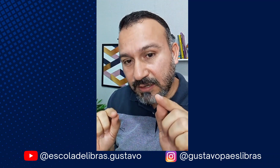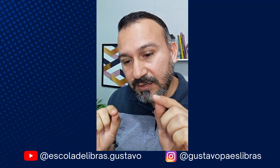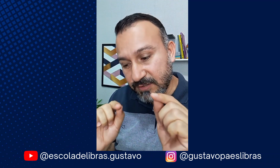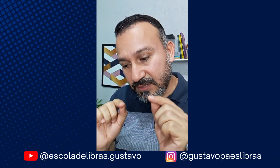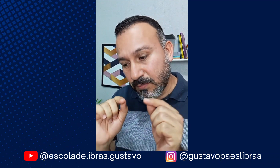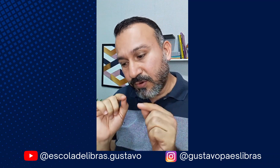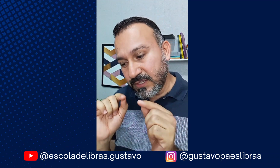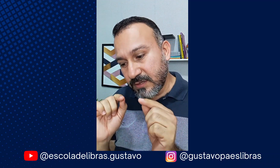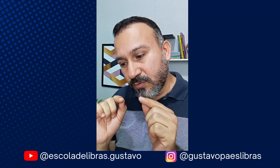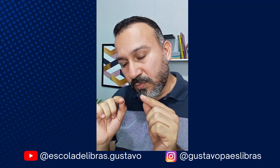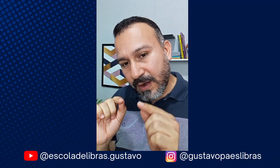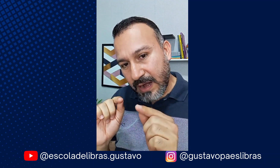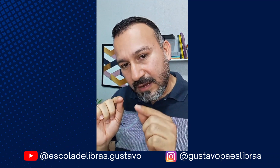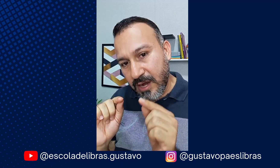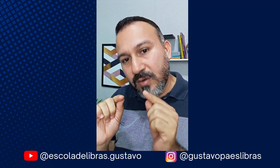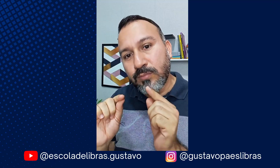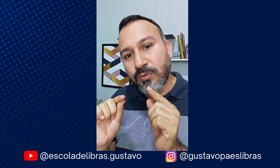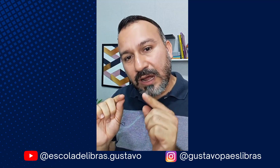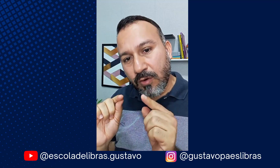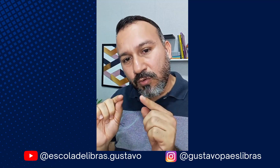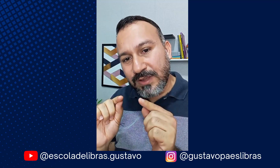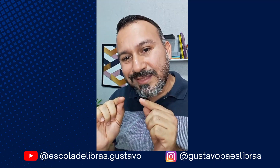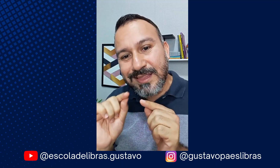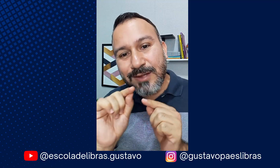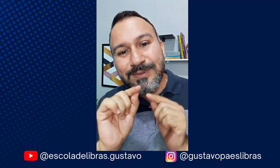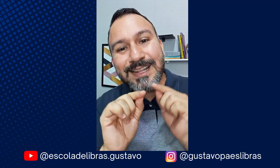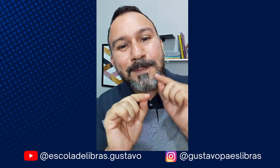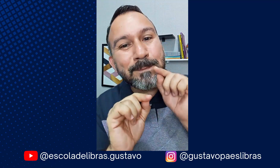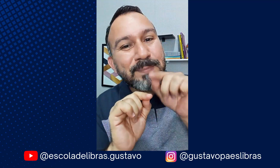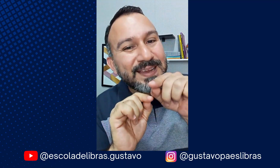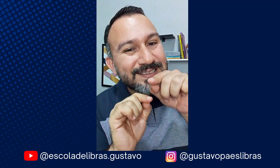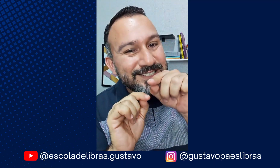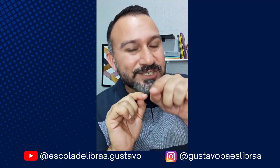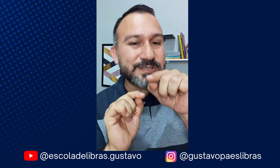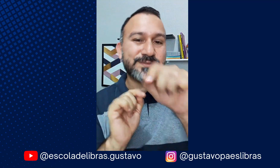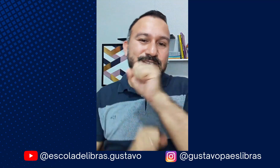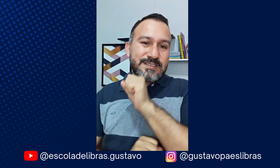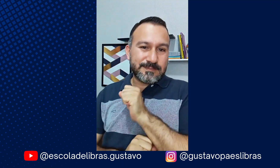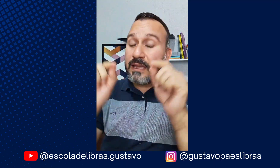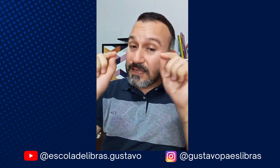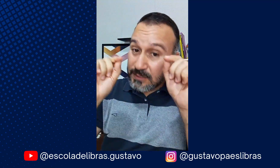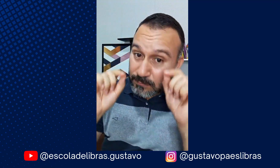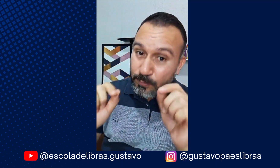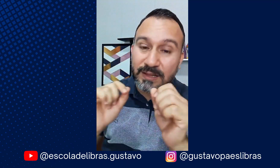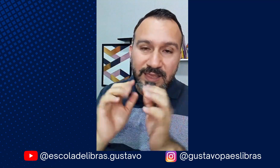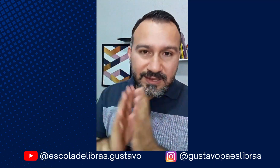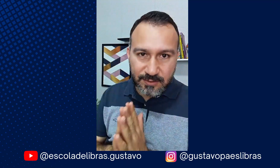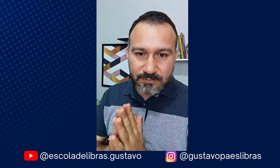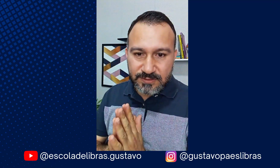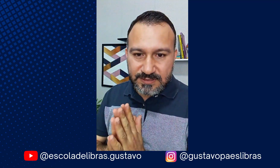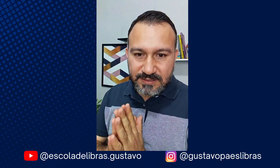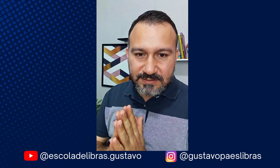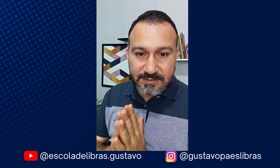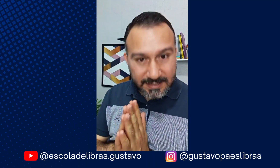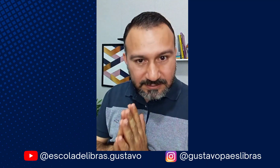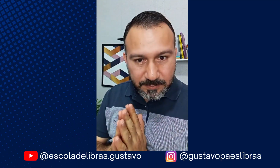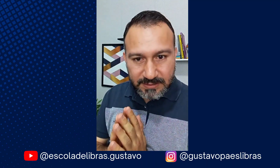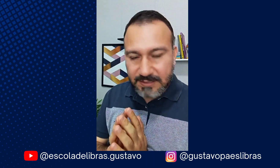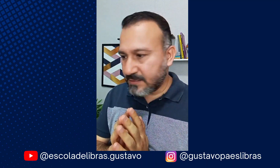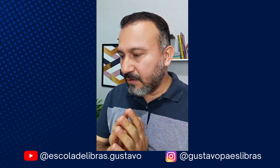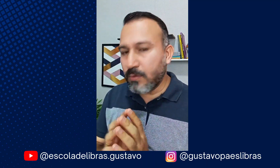controle. Você não pode se culpar por algo que não depende de você. E eu vou além aqui com vocês.